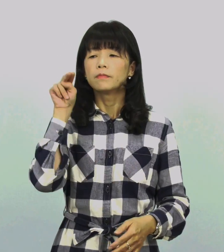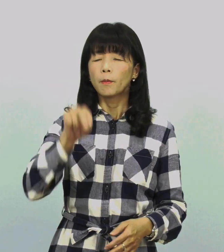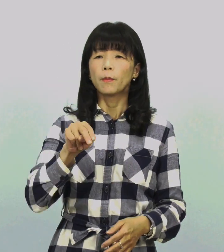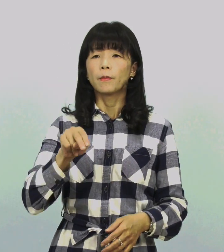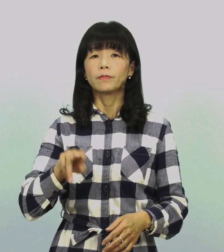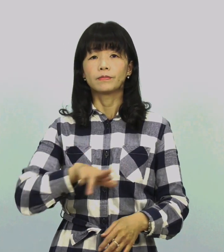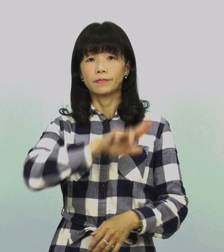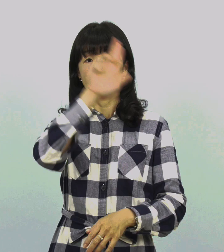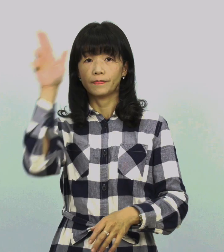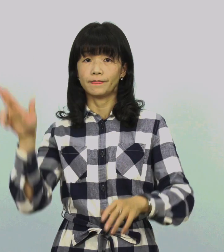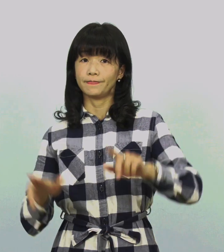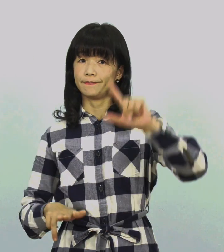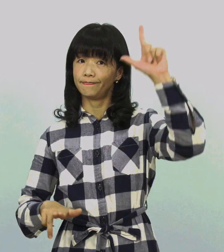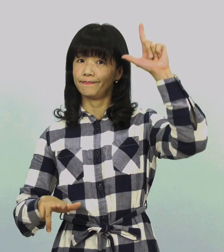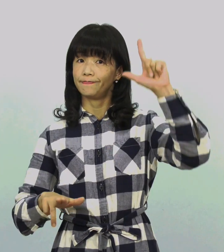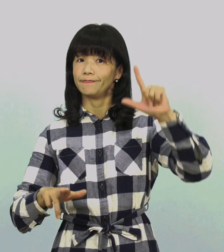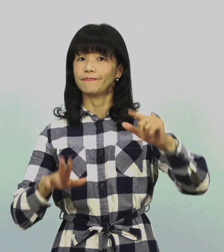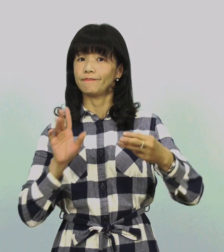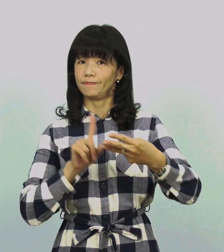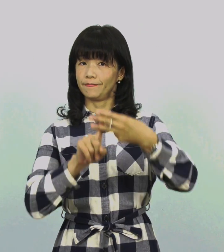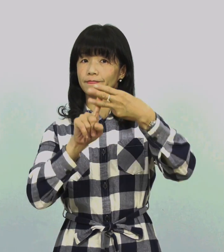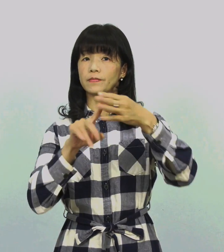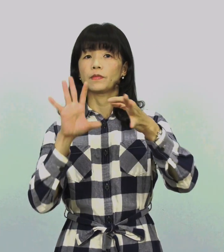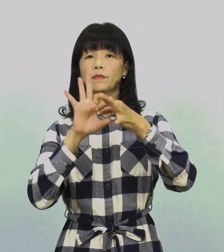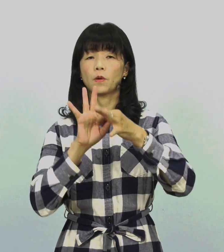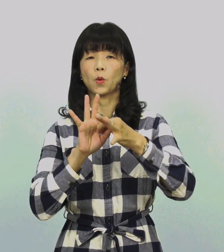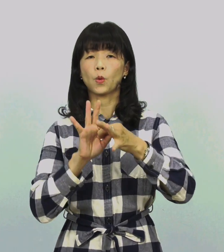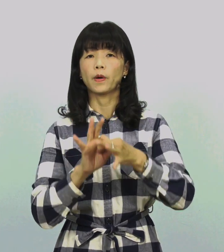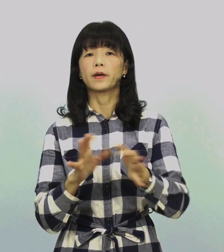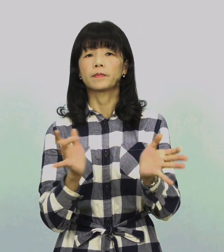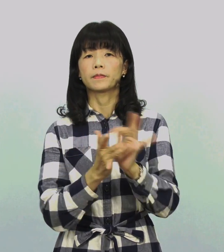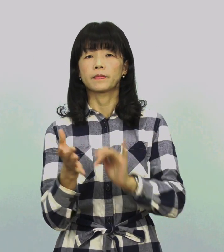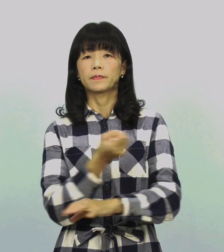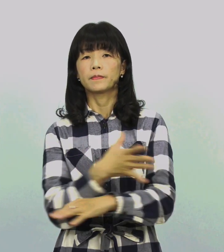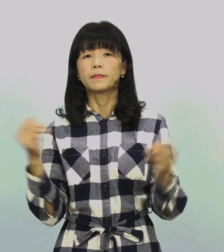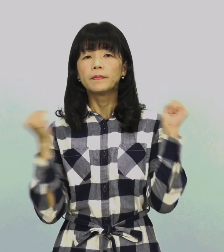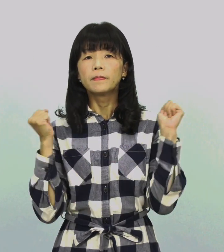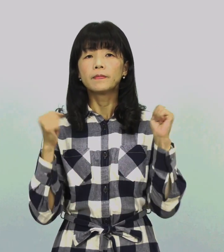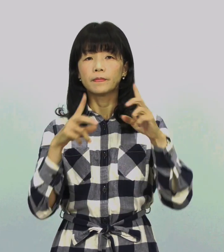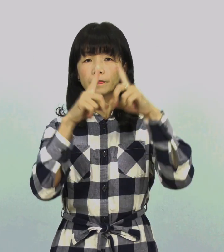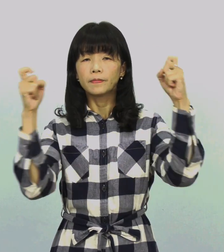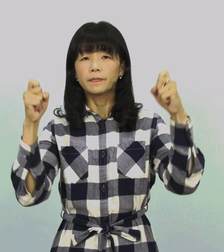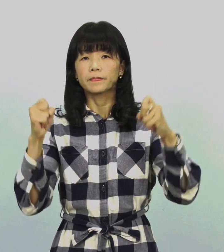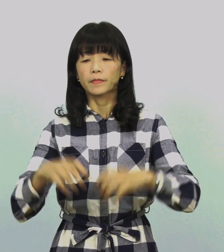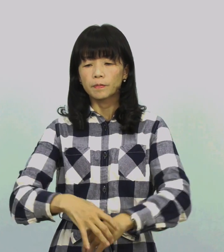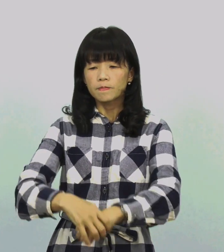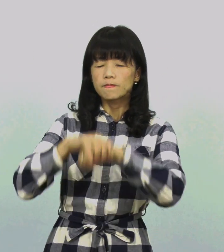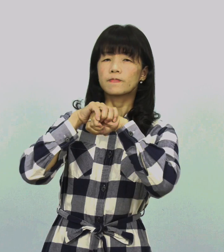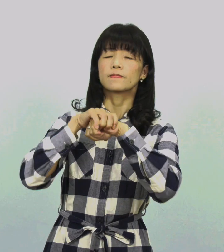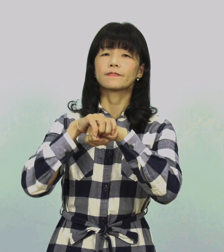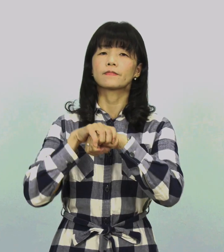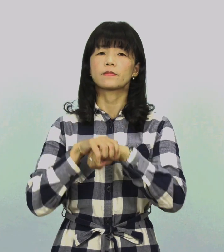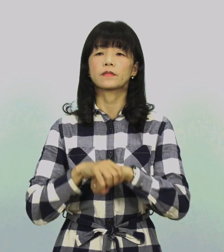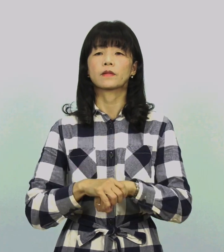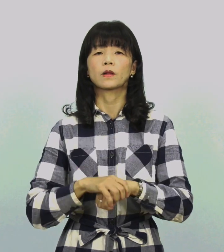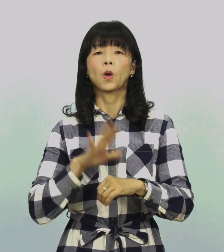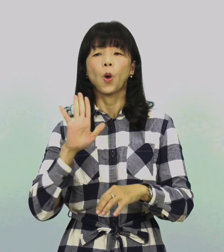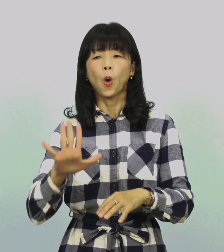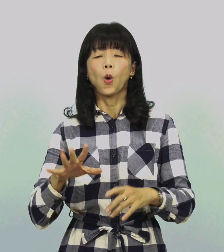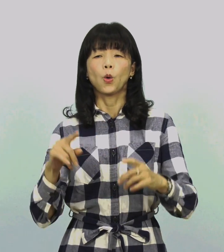们天上的君王为耶路撒冷城施行拯救的手，与所有与耶路撒